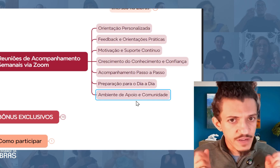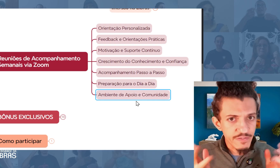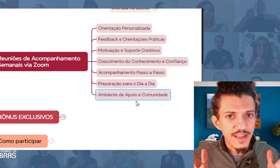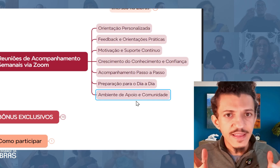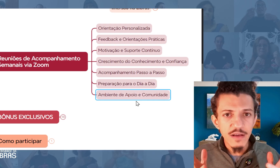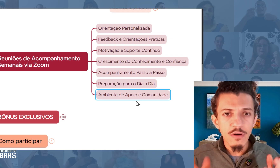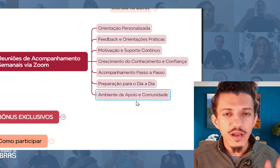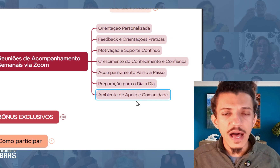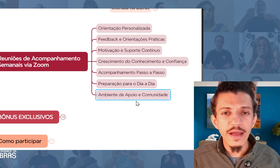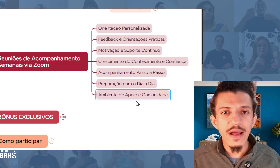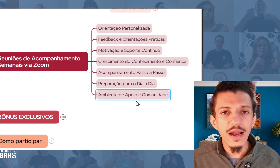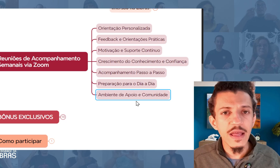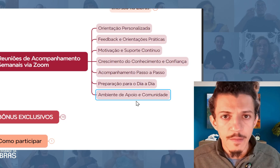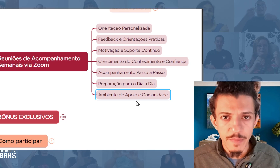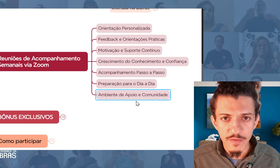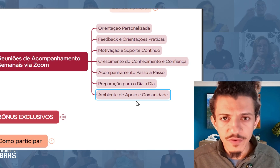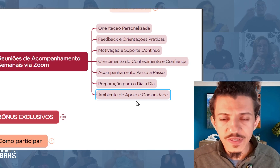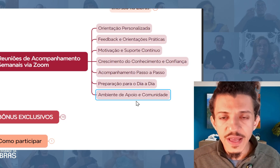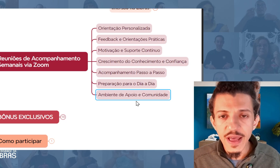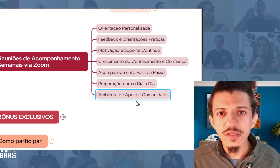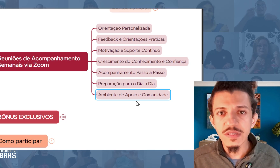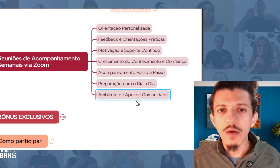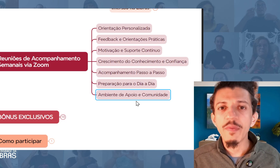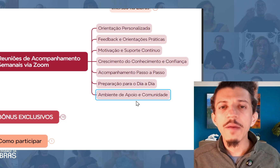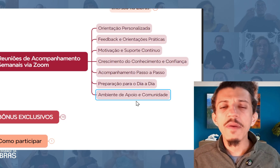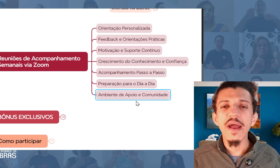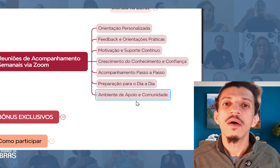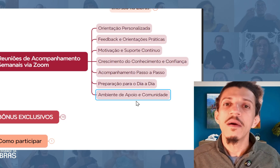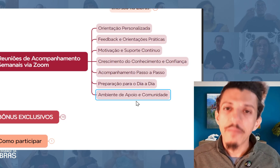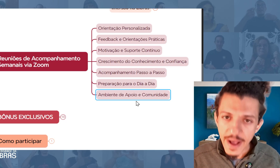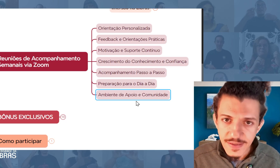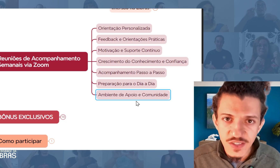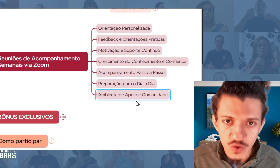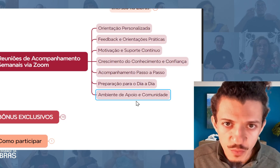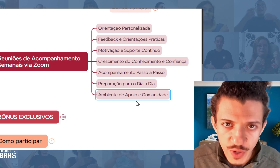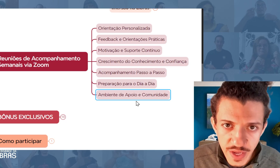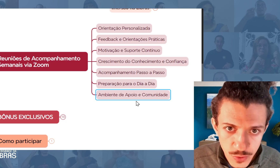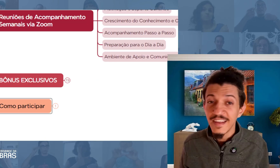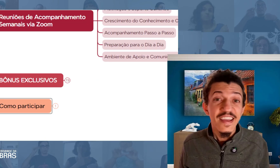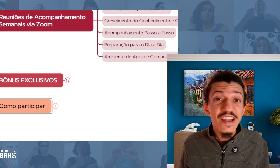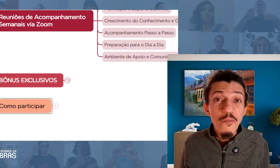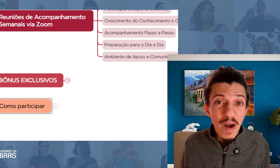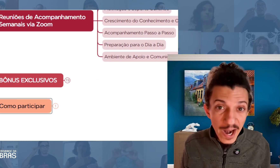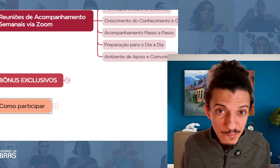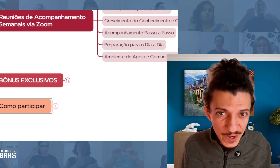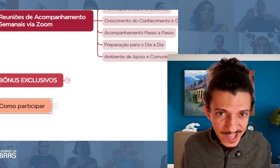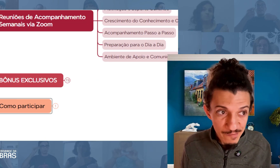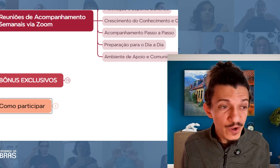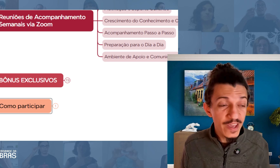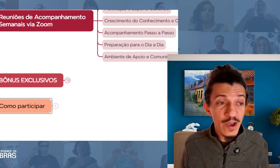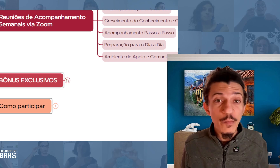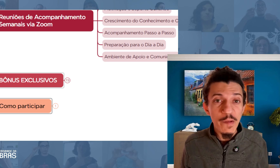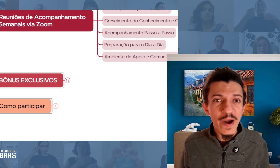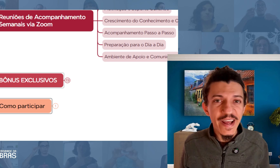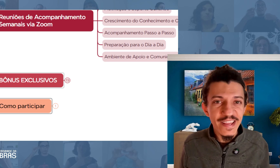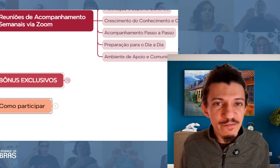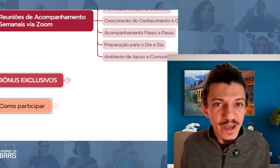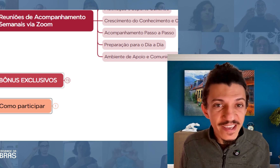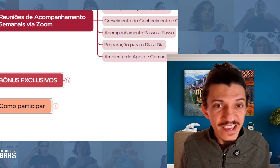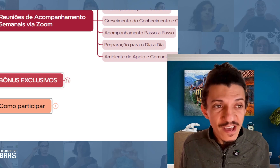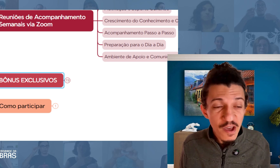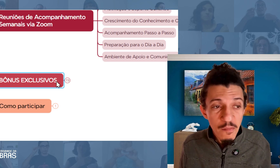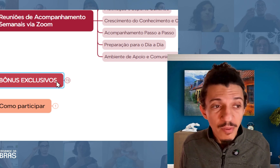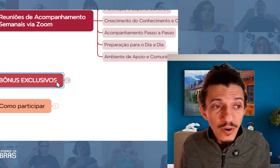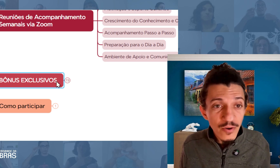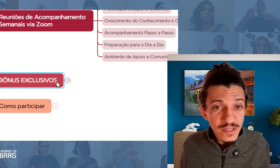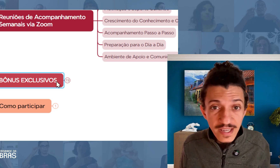vai decolar na Libras para você realmente estar preparado para se comunicar com surdos. E não para por aí, porque eu preparei também